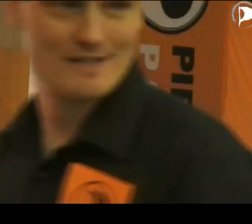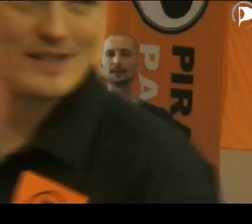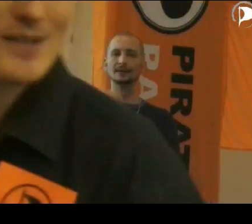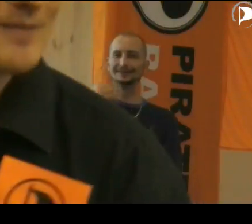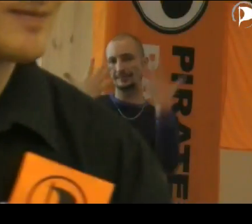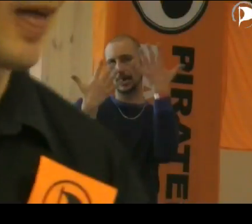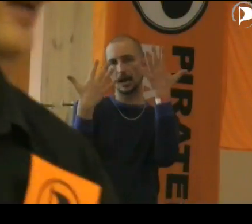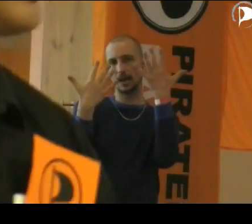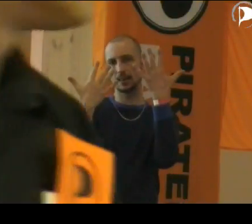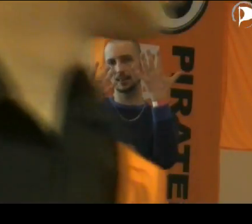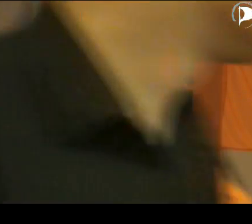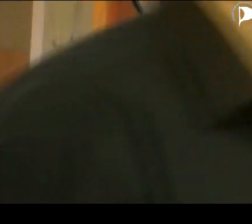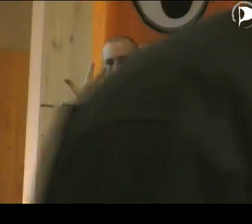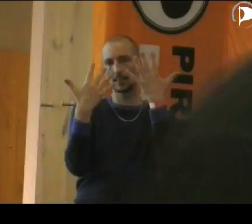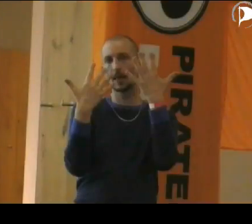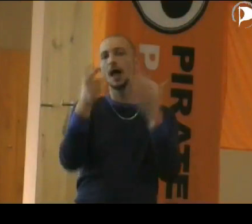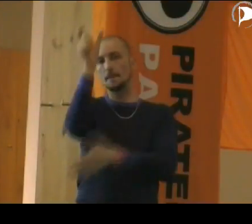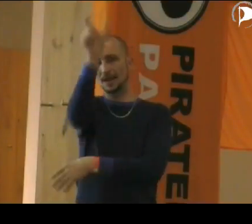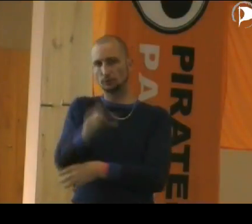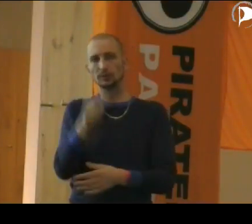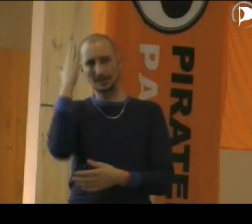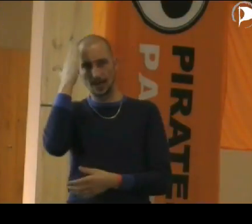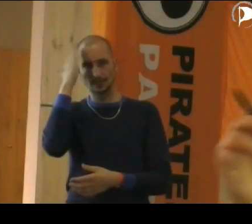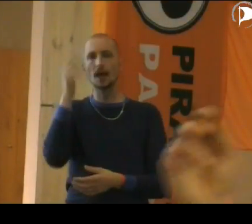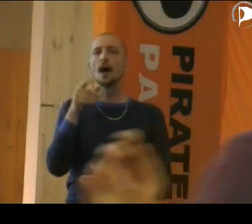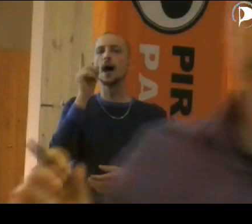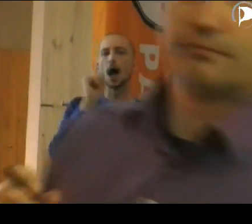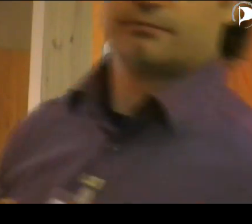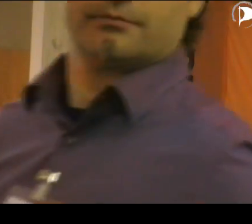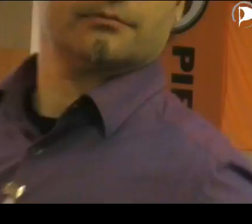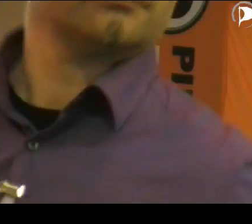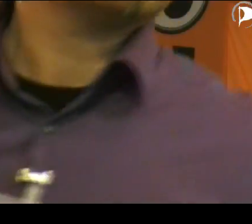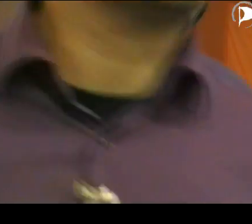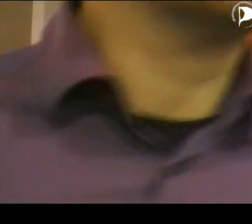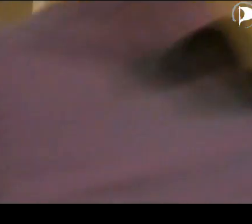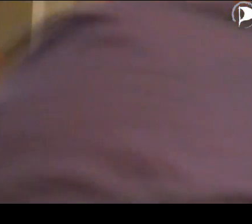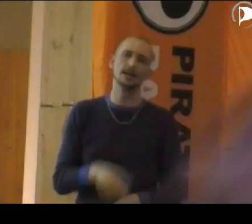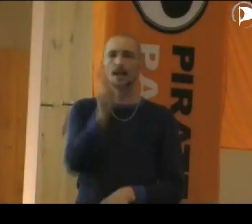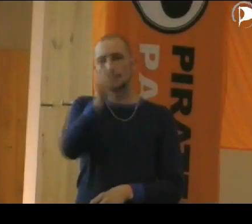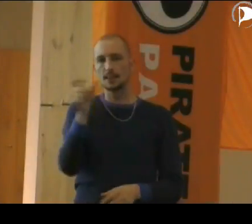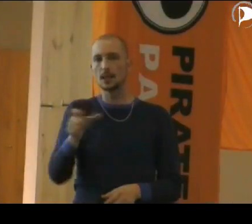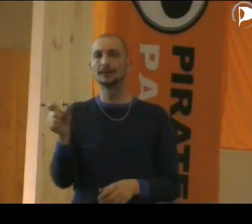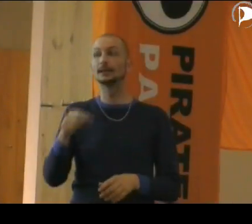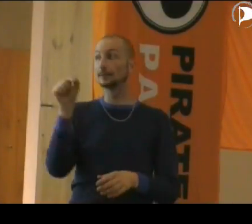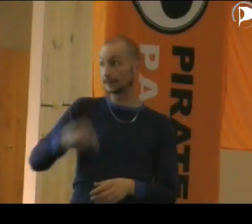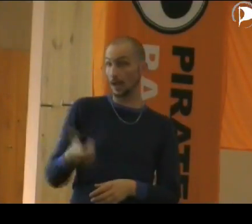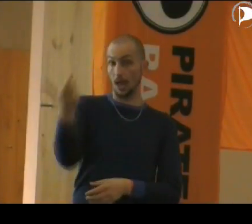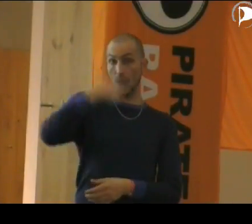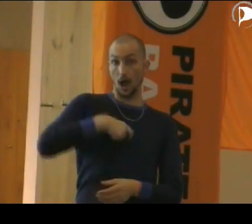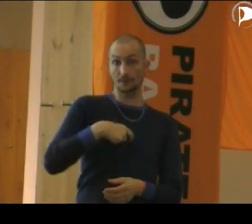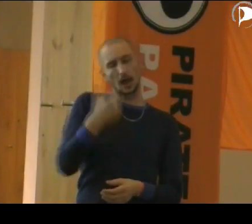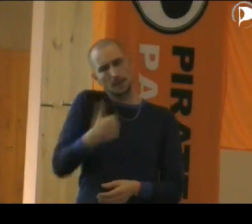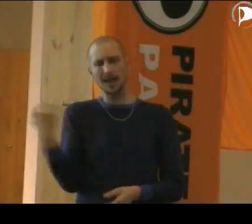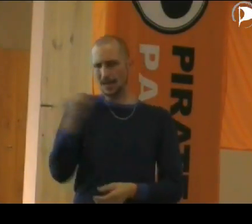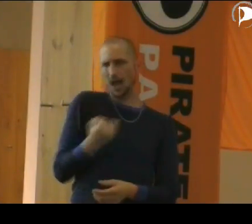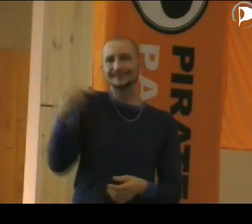gesprächen für bares sparen sowie aus dem epos ums leben da ich in den westen orten browser politisch